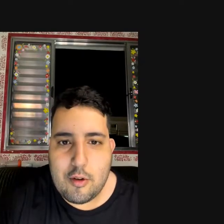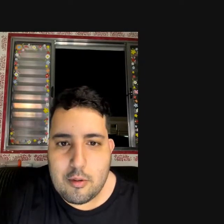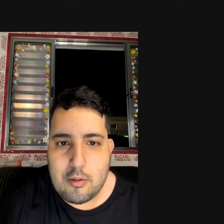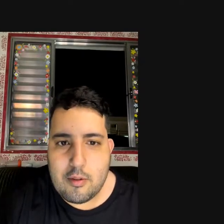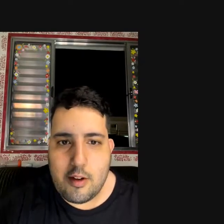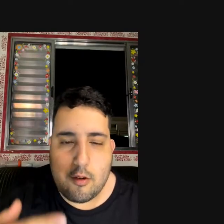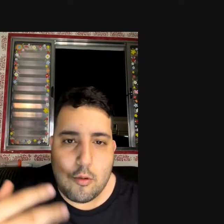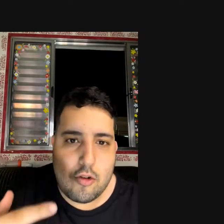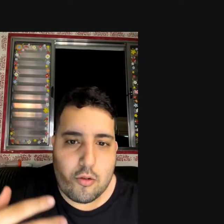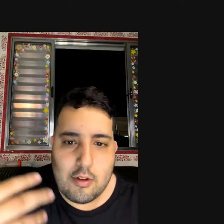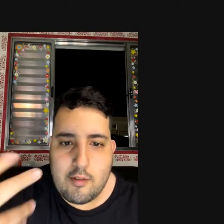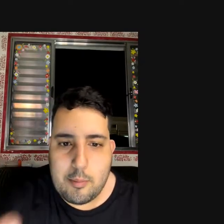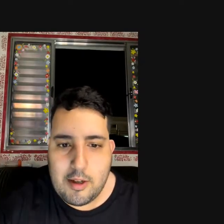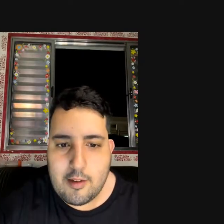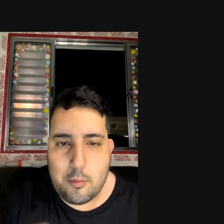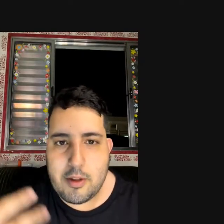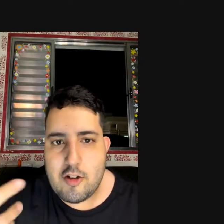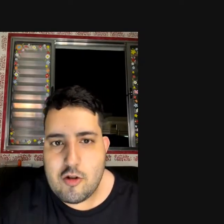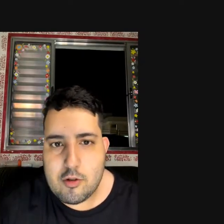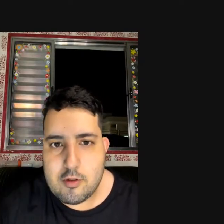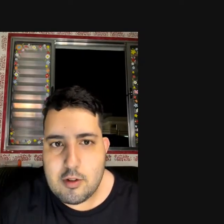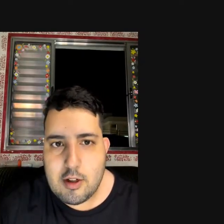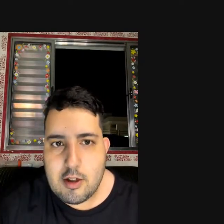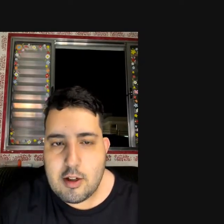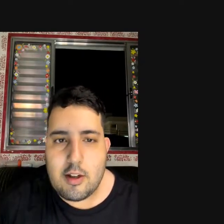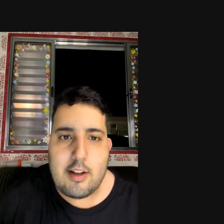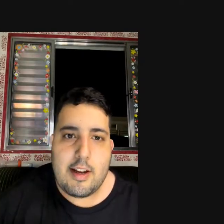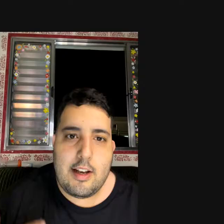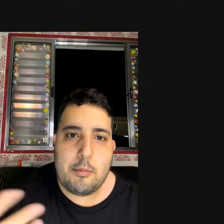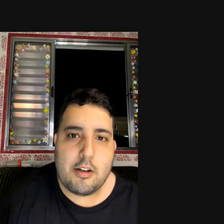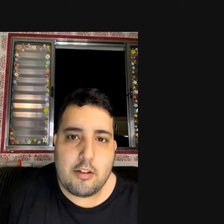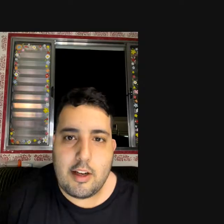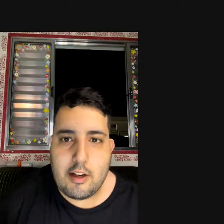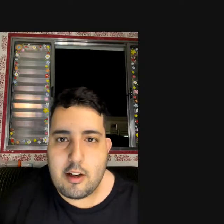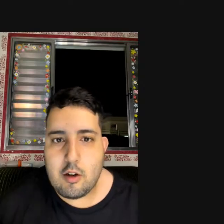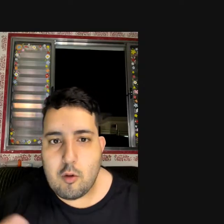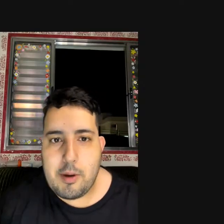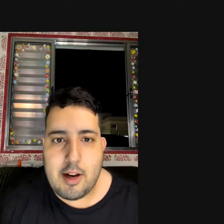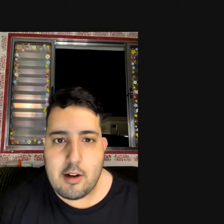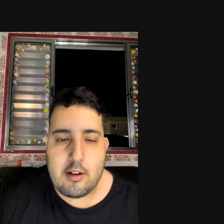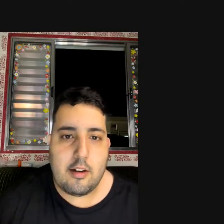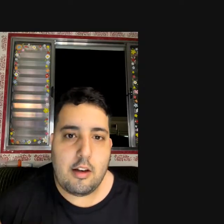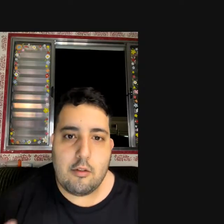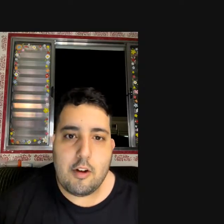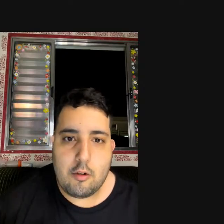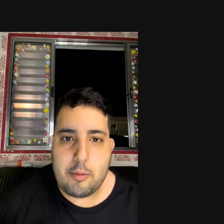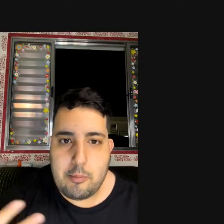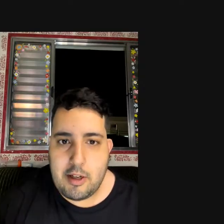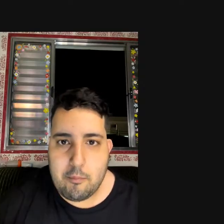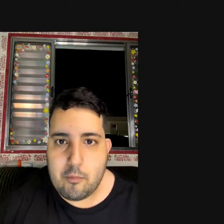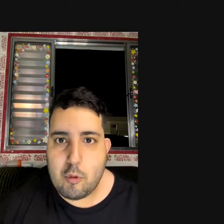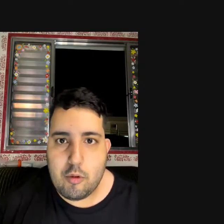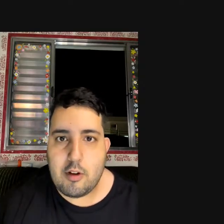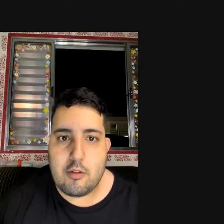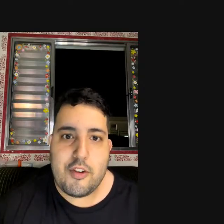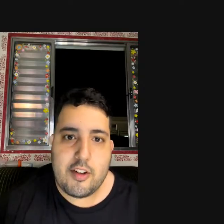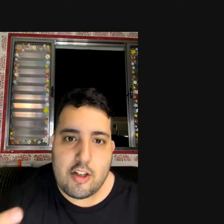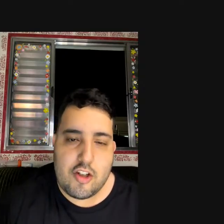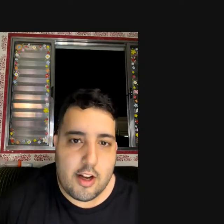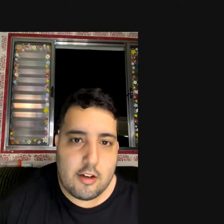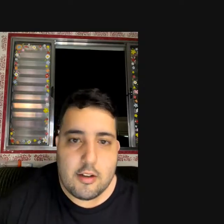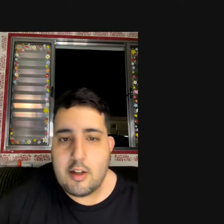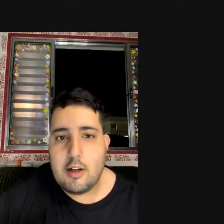Esse sou eu. Esse é o código do LivePix. Eu vou mandar de novo. Relembrando que eu não vou pegar nenhum valor para mim. Todo o valor